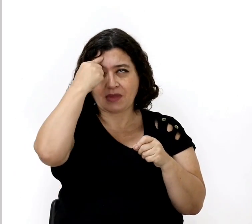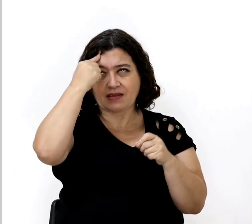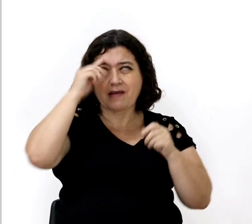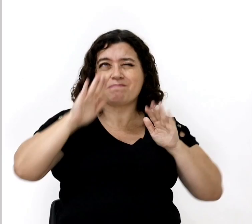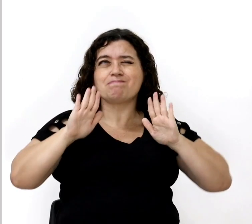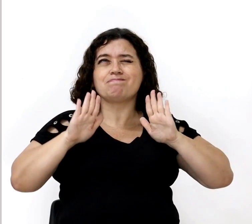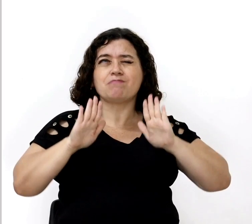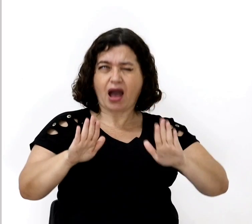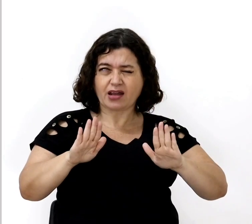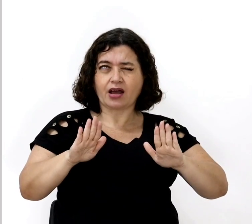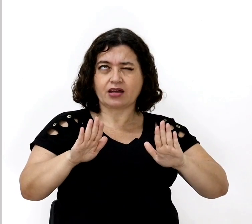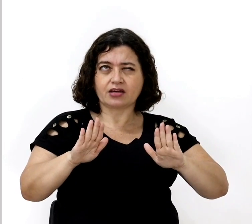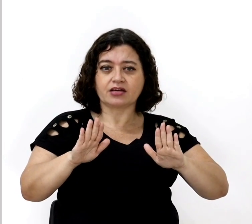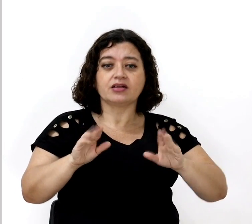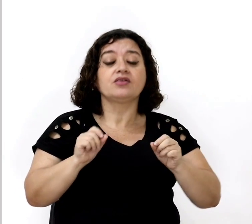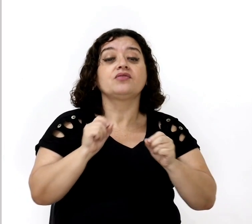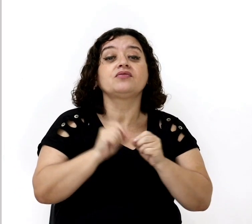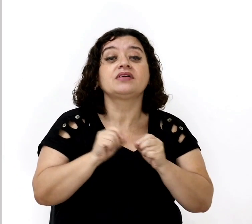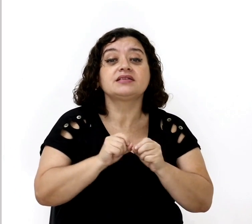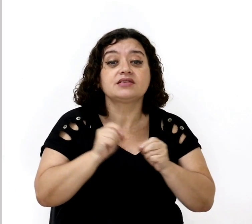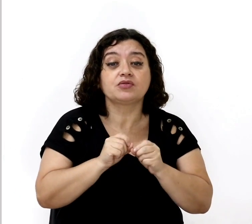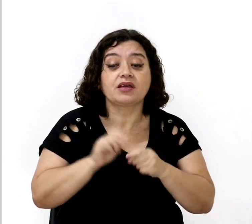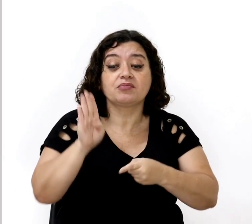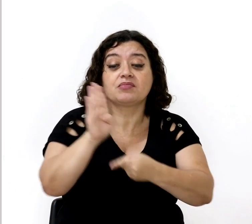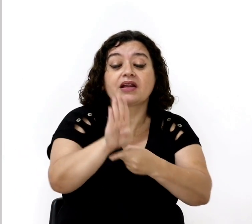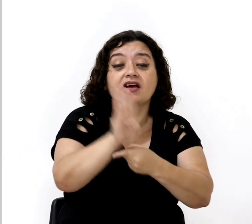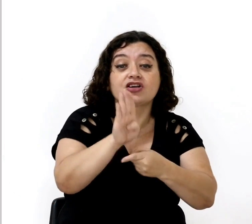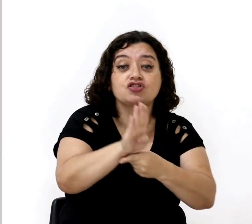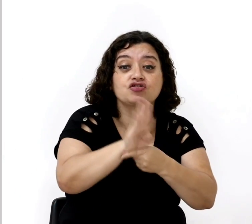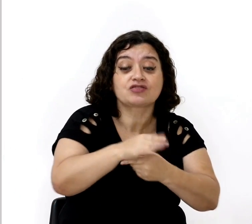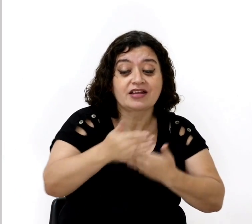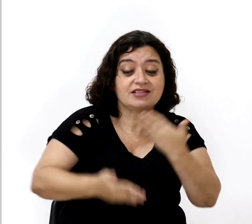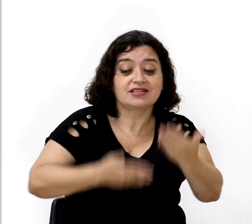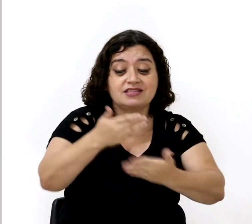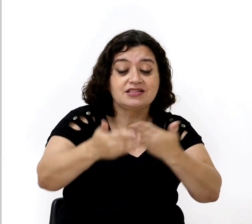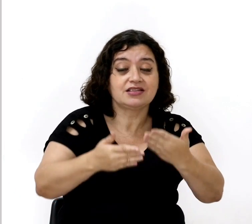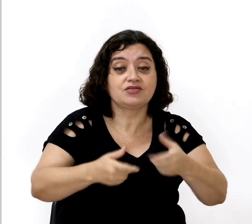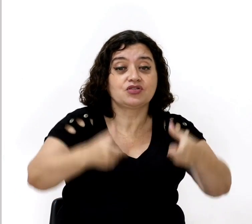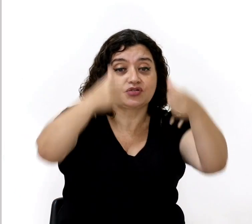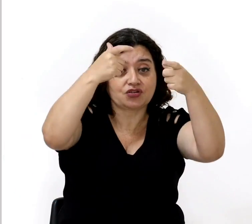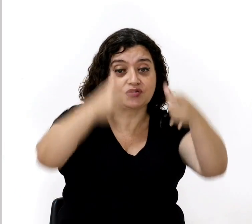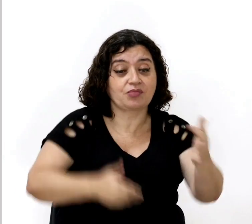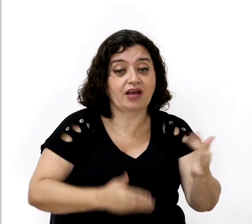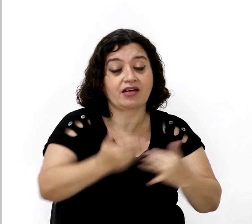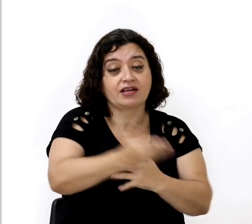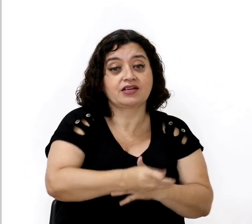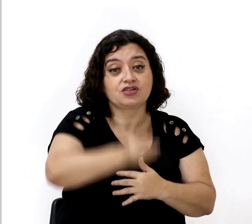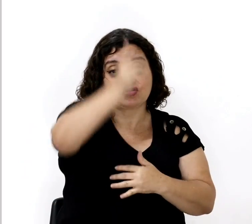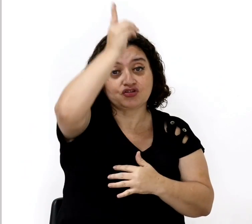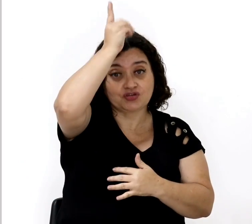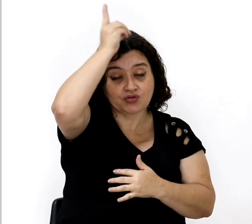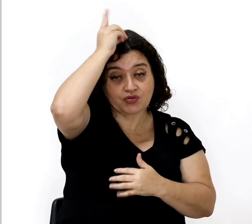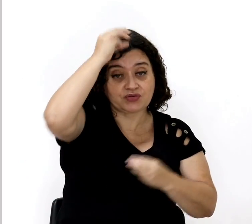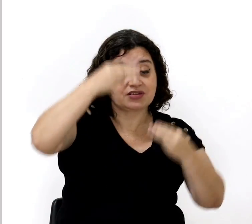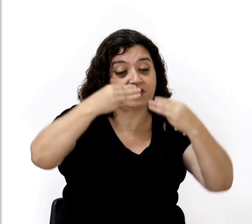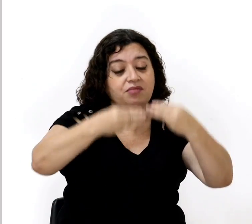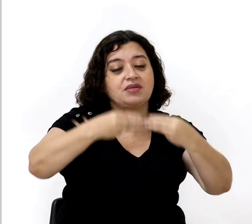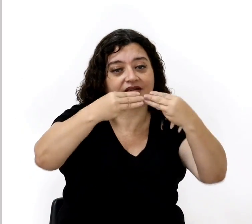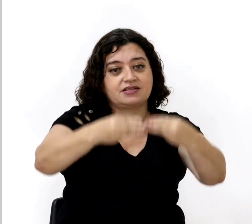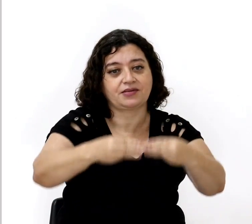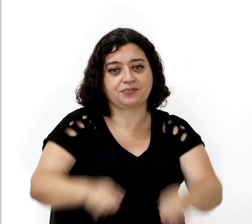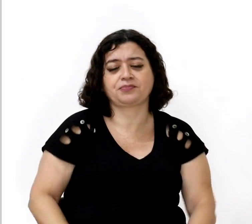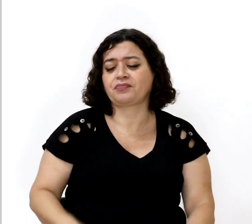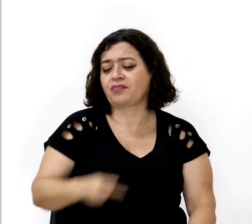falar assim, o que a gente pode fazer para servir o nosso bairro através dos nossos dons e ministérios. Né? Amém. Pastor